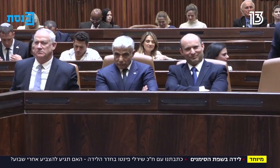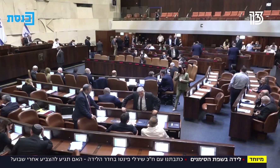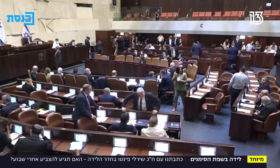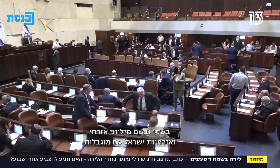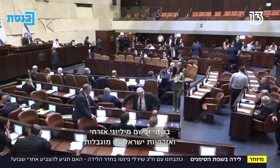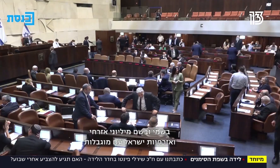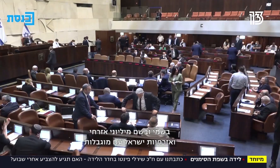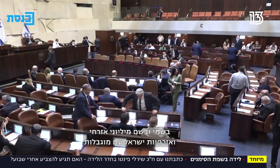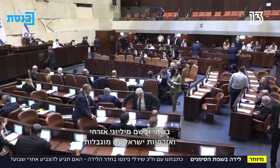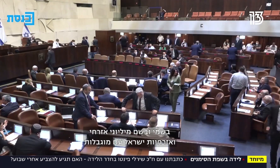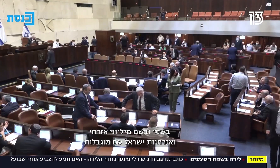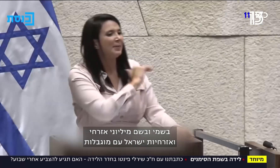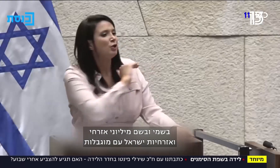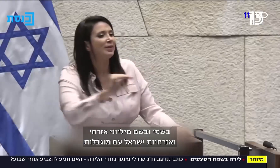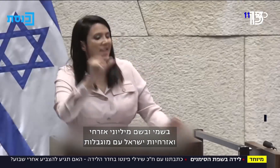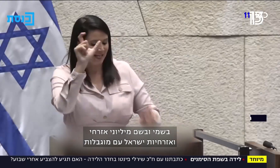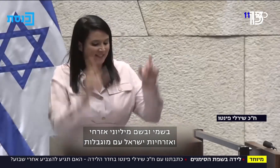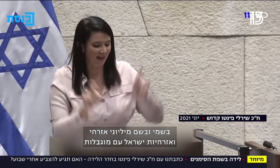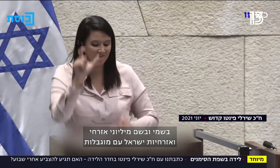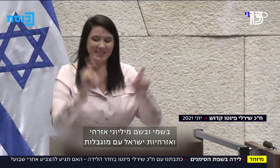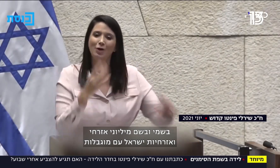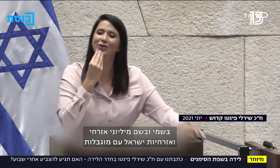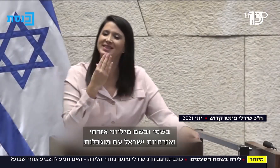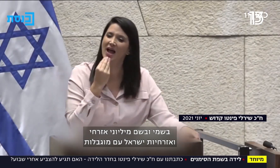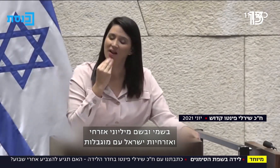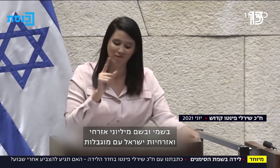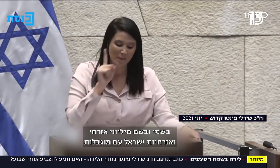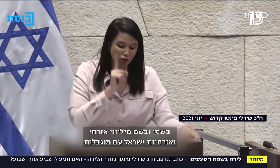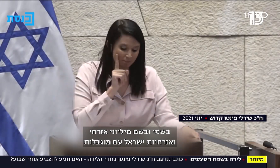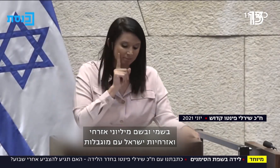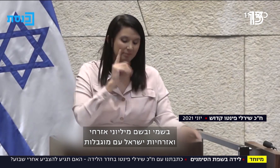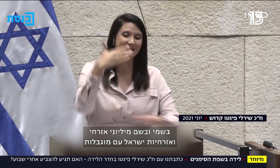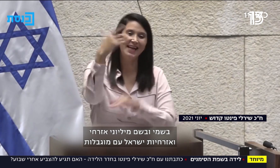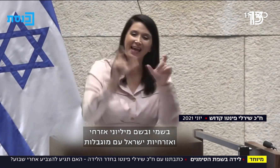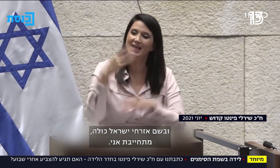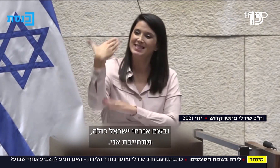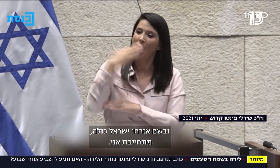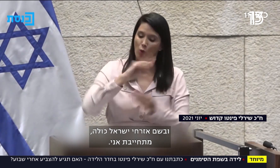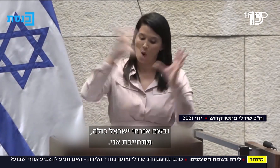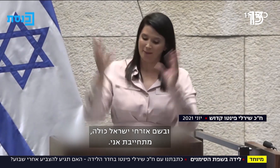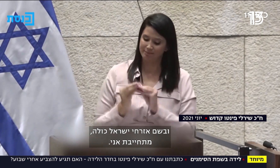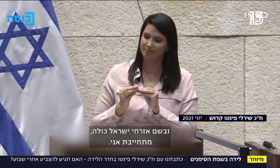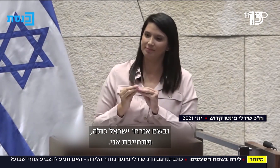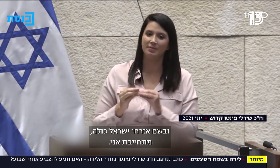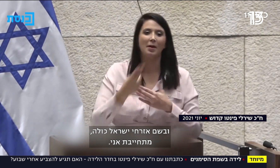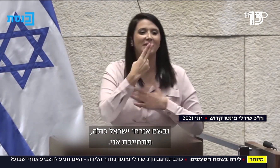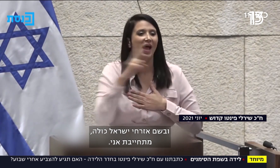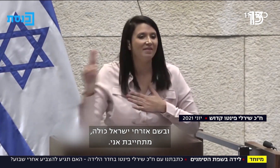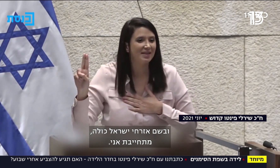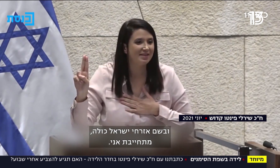ובסדר. בשמי, ובשם מיליוני אזרחי ואזרחיות ישראל עם מוגבלות, ובשם אזרחי ישראל כולה,